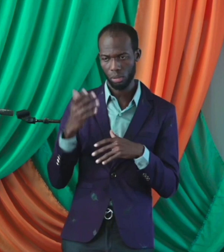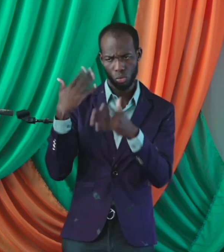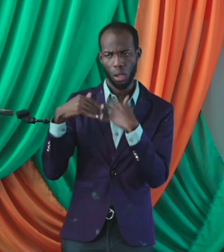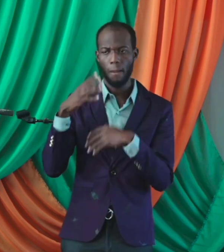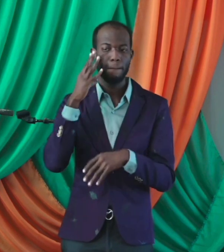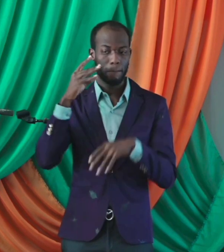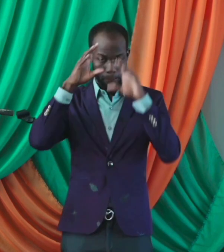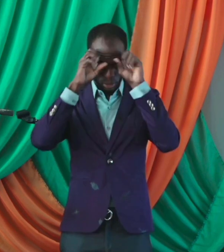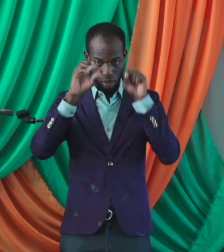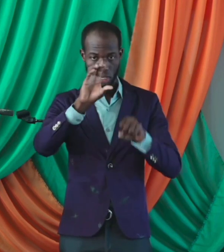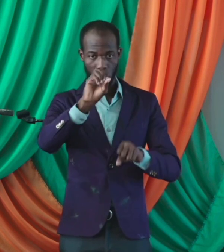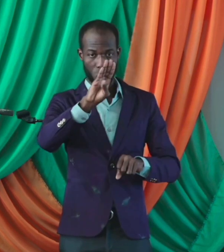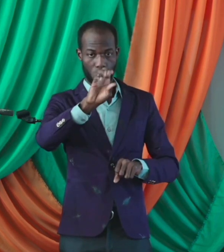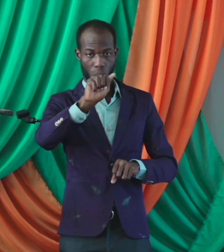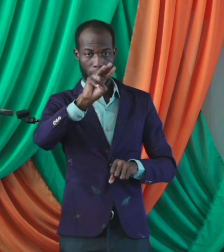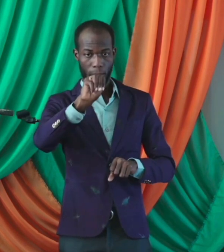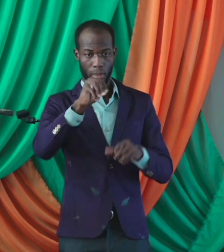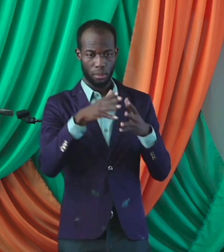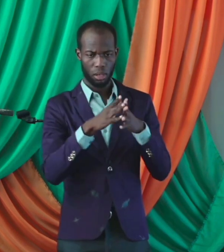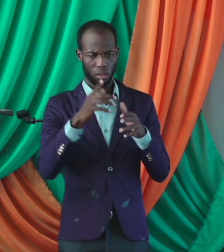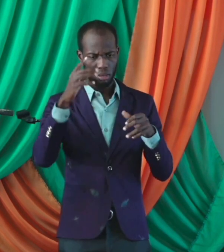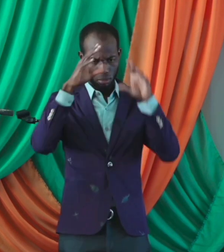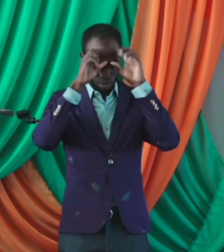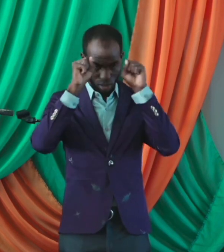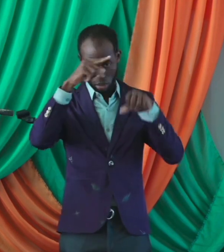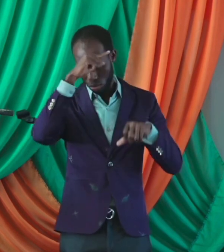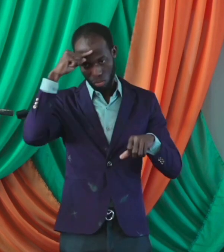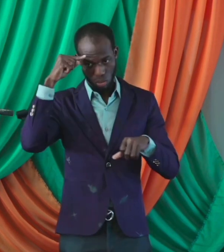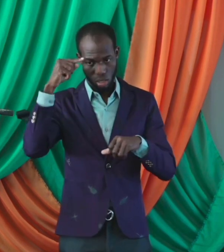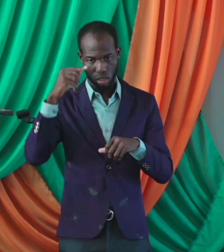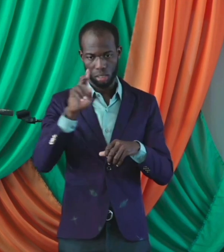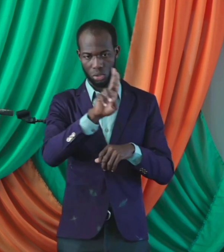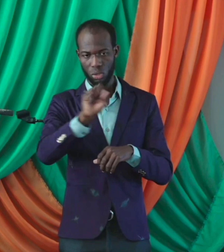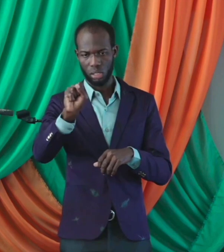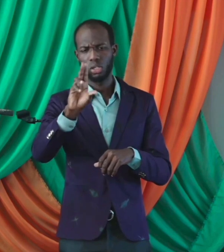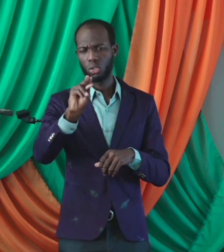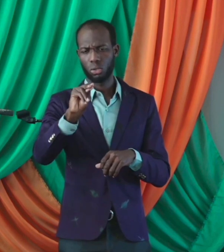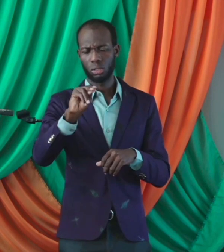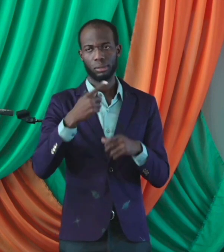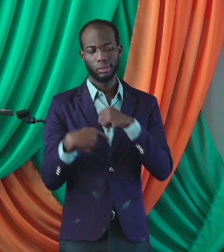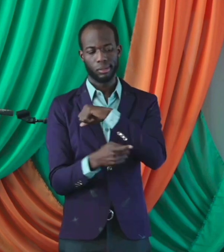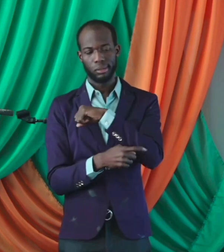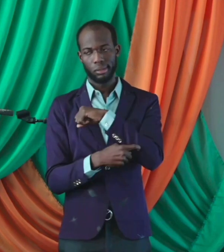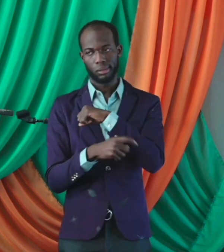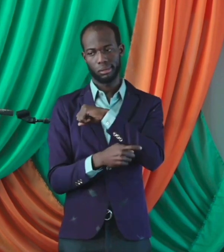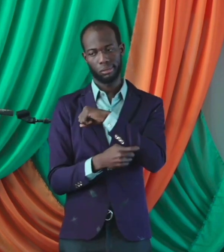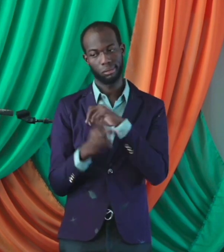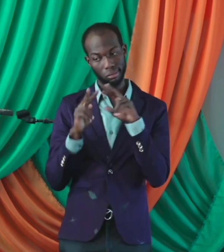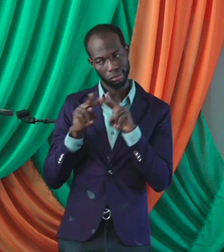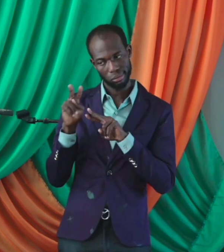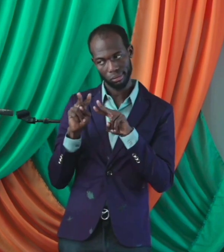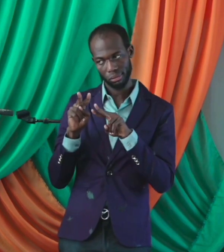Obama, comme noir, pas t'as besoin qu'il y ait président des États-Unis dans la Maison Blanche. Il tape toujours dans la plantation, il a cueilli coton, mais il a coupé